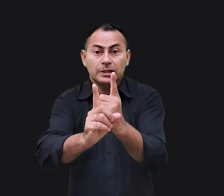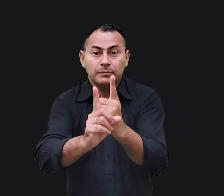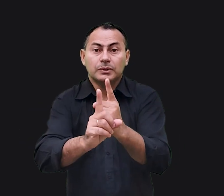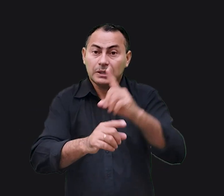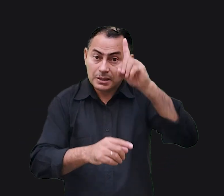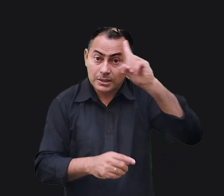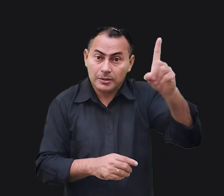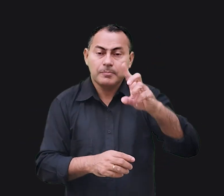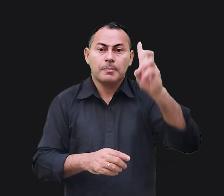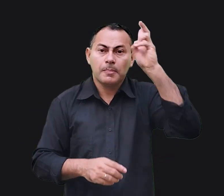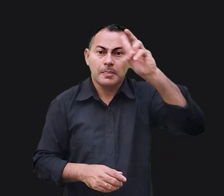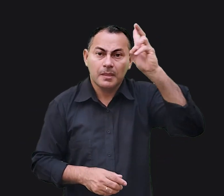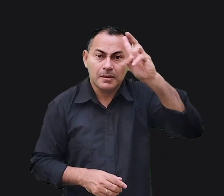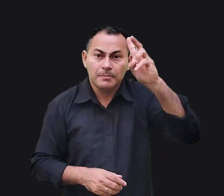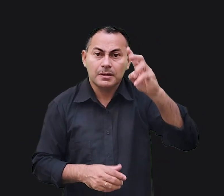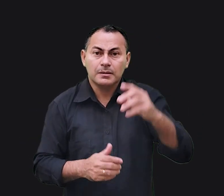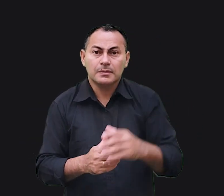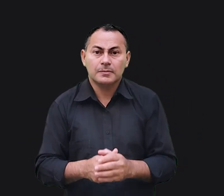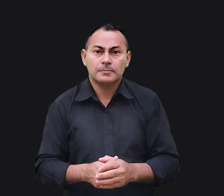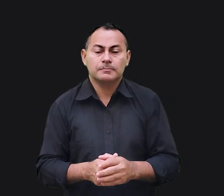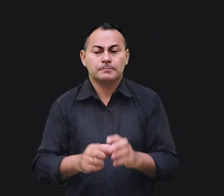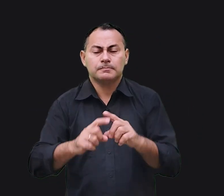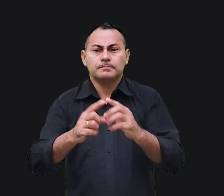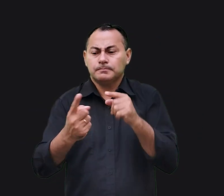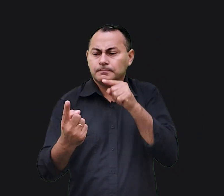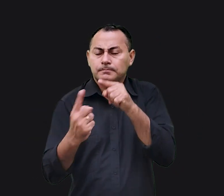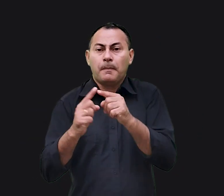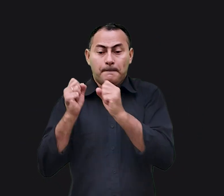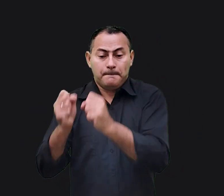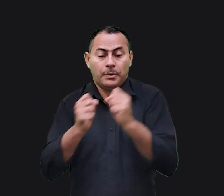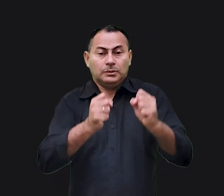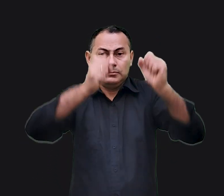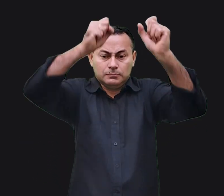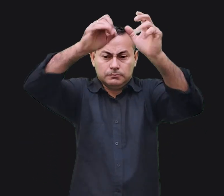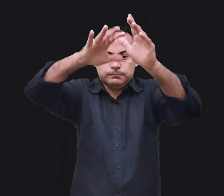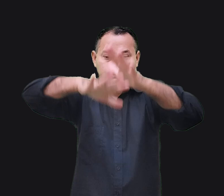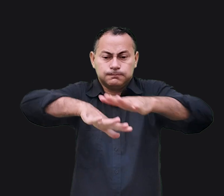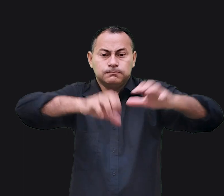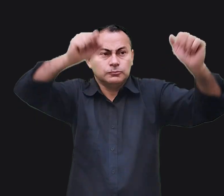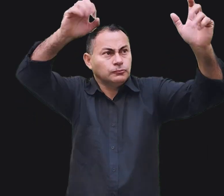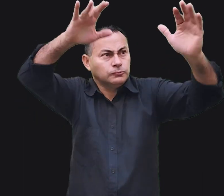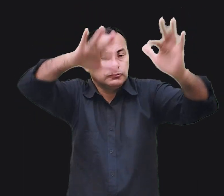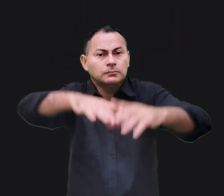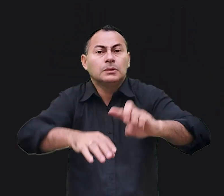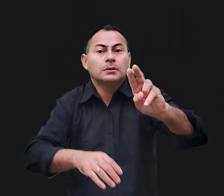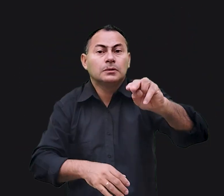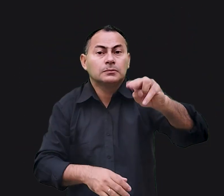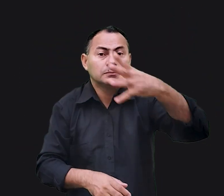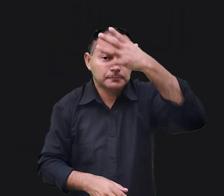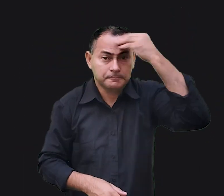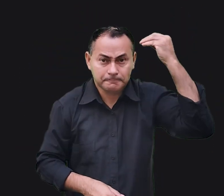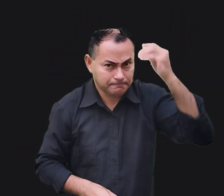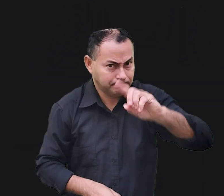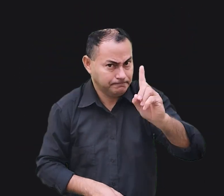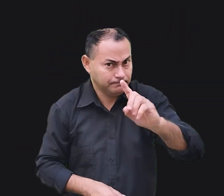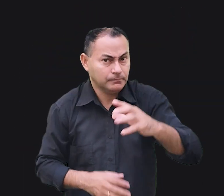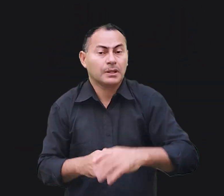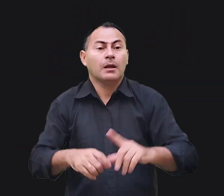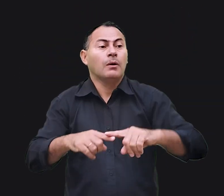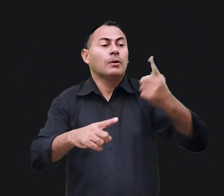dia. Lembre-se, foi para esse fim que o poder foi derramado. Nunca se esqueça disso. Mas outros sinais